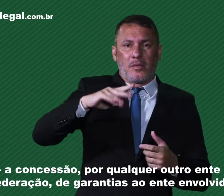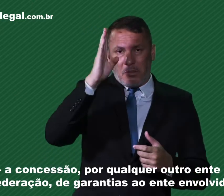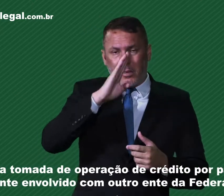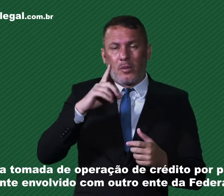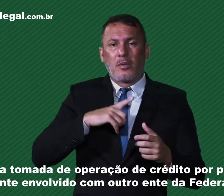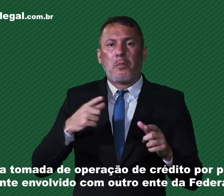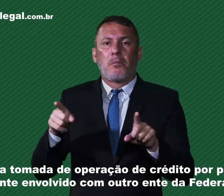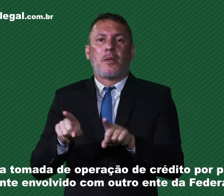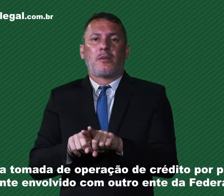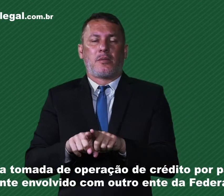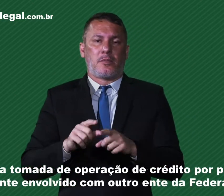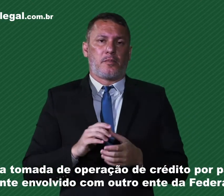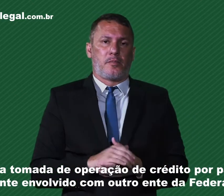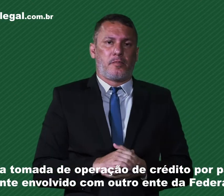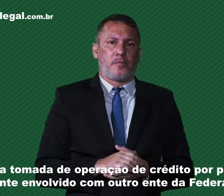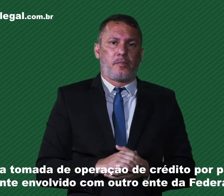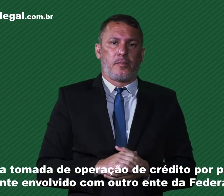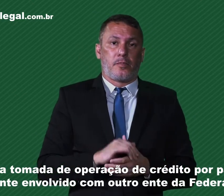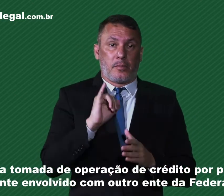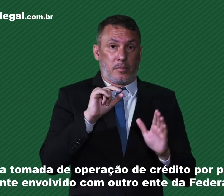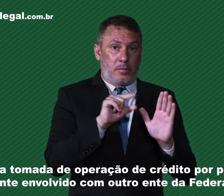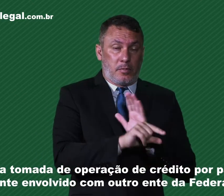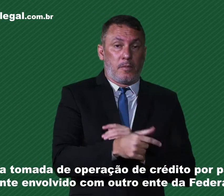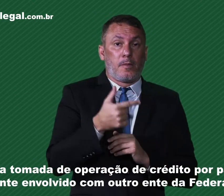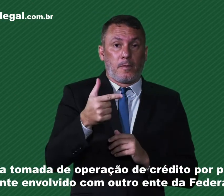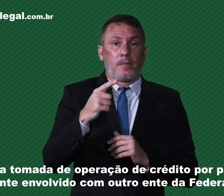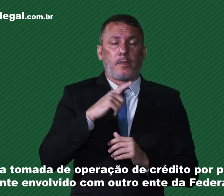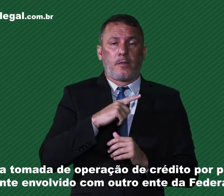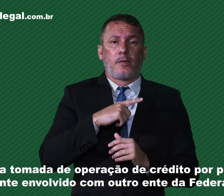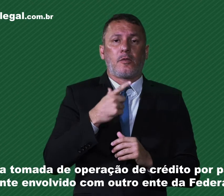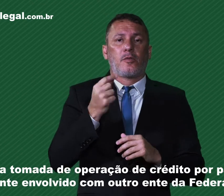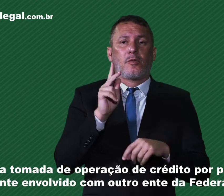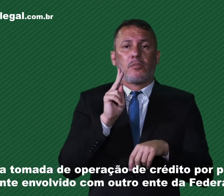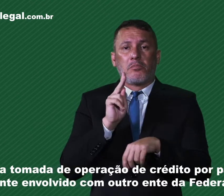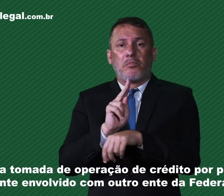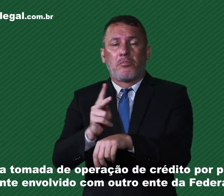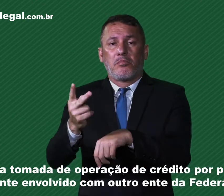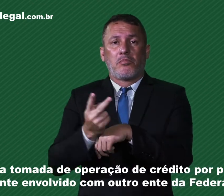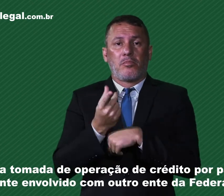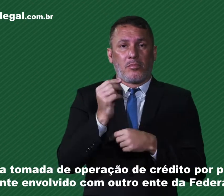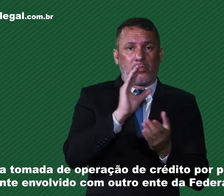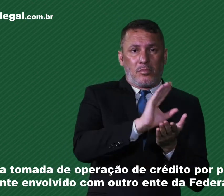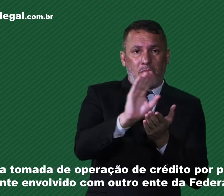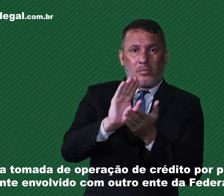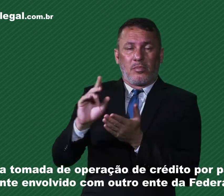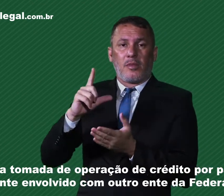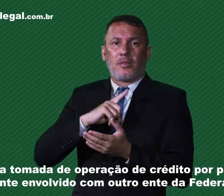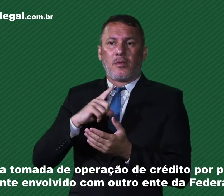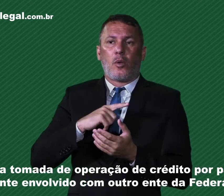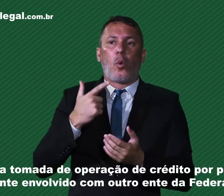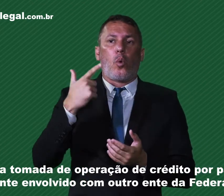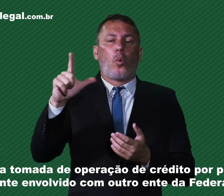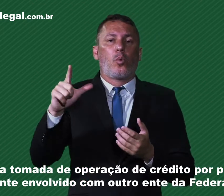inciso 2 A tomada de operação de crédito por parte do ente envolvido com outro ente da Federação